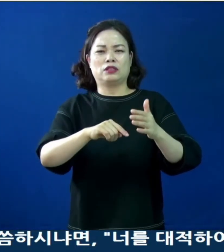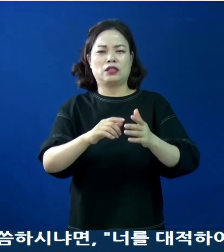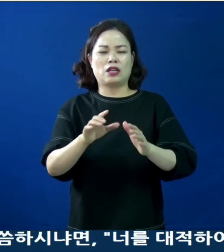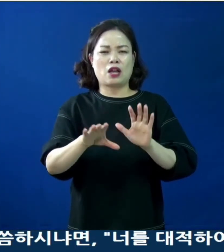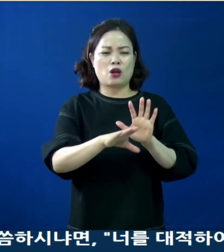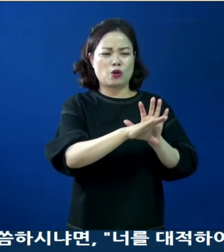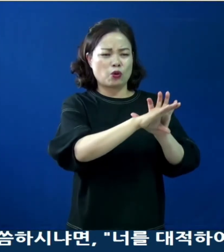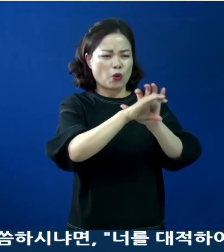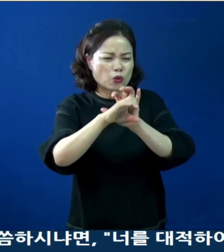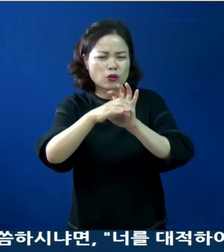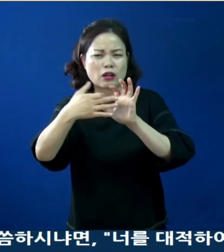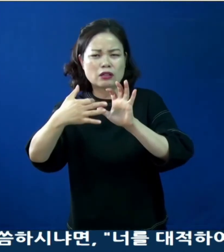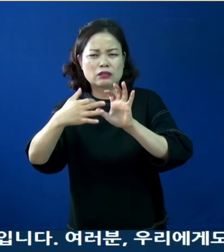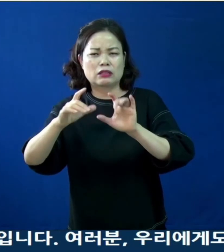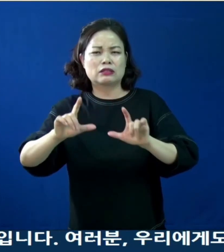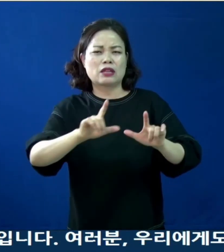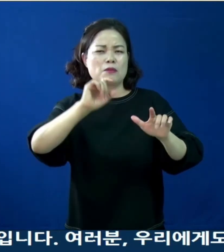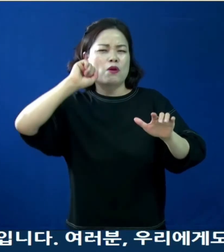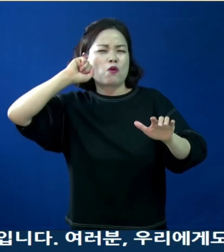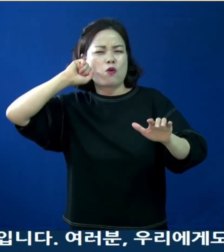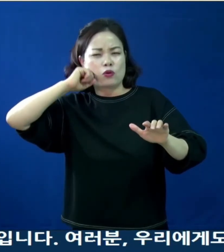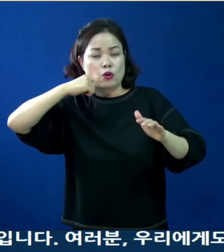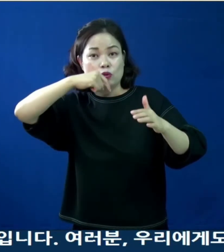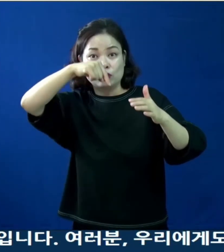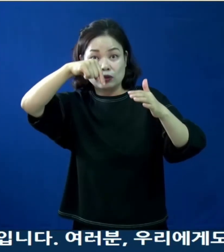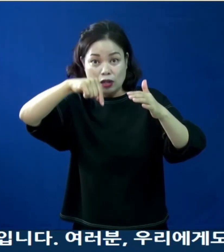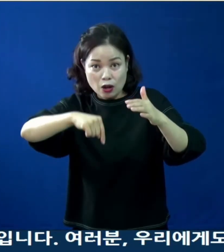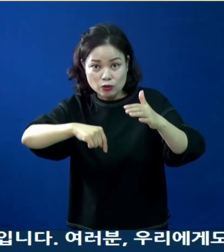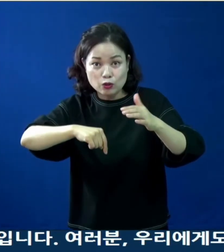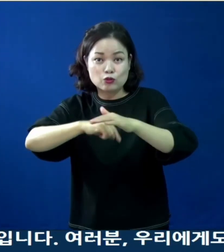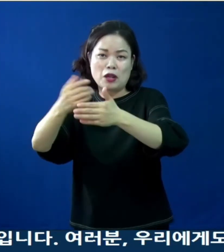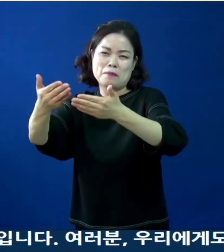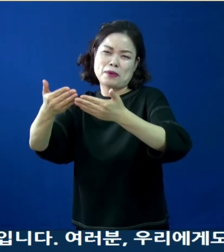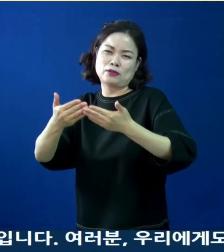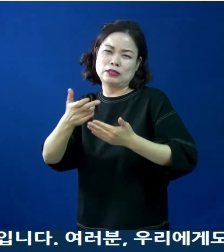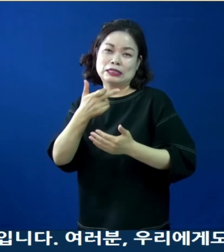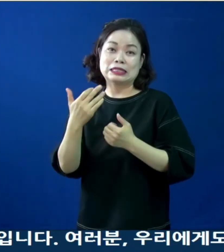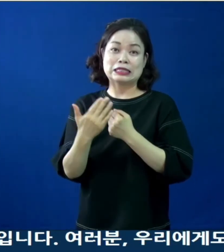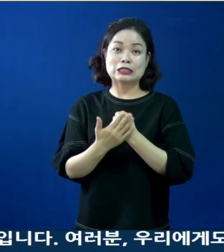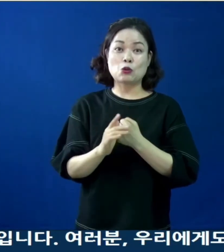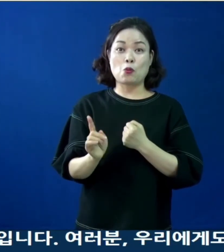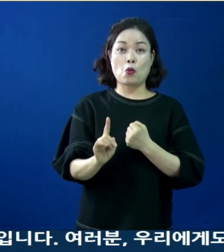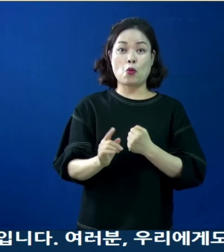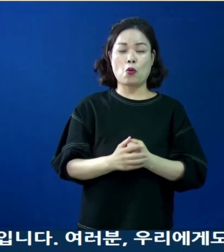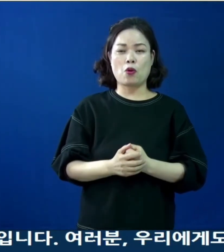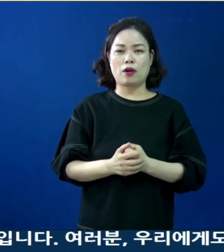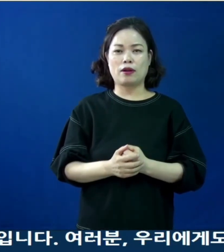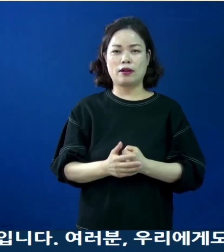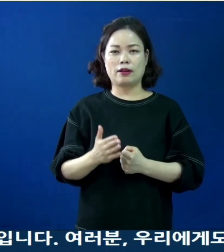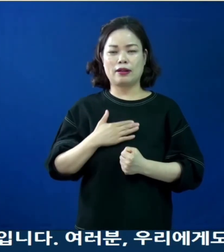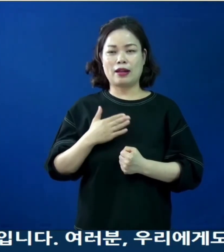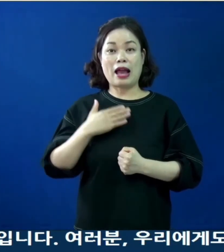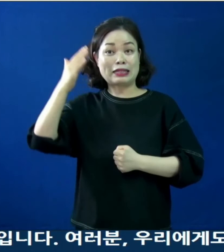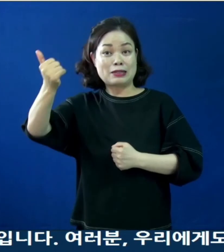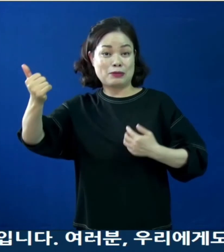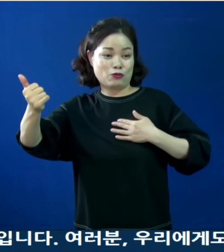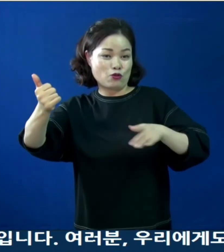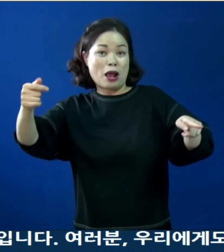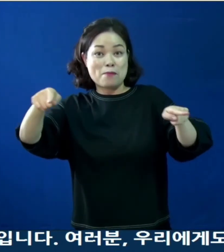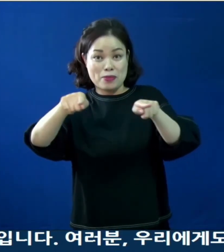코로나19의 상황 가운데, 삶이 어려운 상황 가운데 우리가 받을 수 있는 가장 큰 위로가 뭡니까? 내가 너와 함께한다.